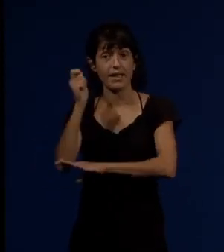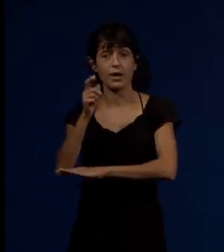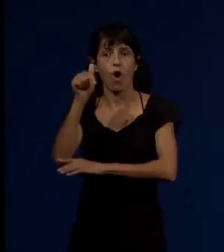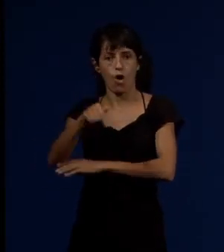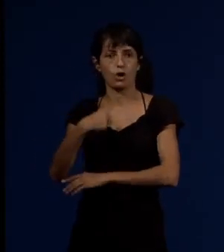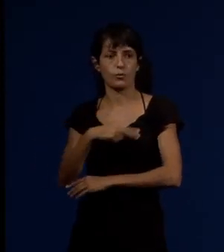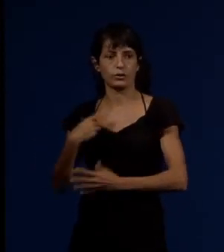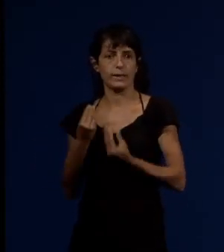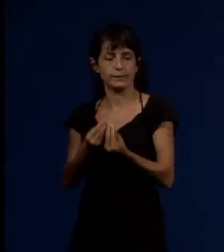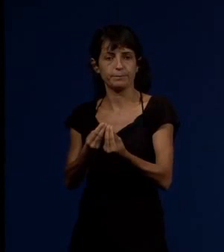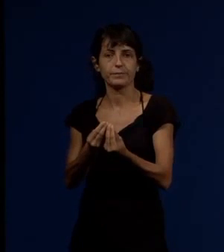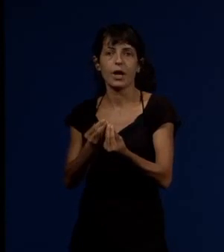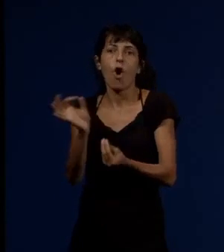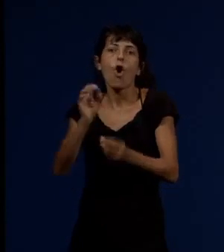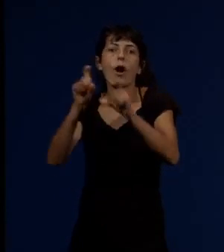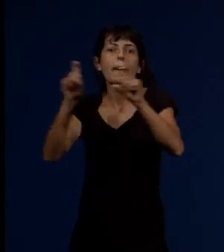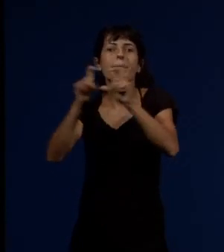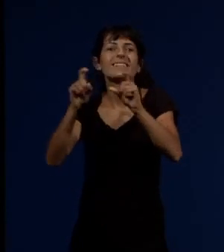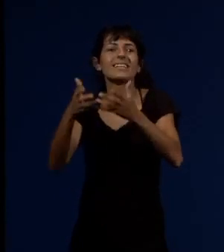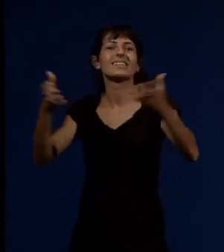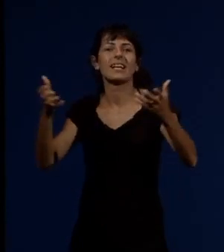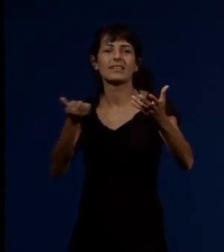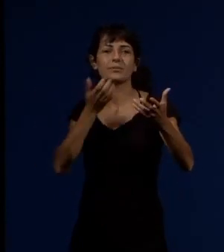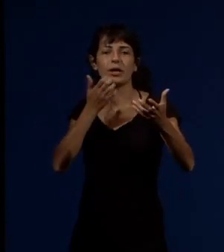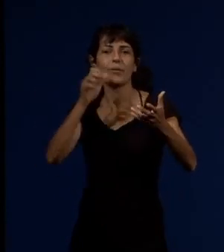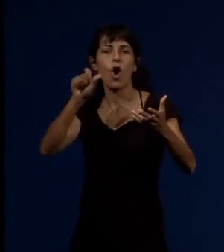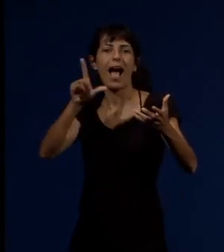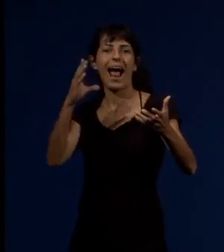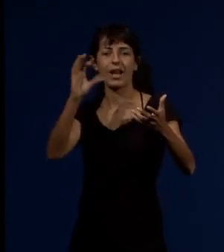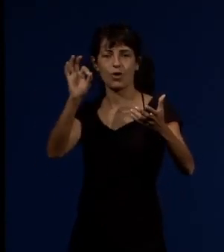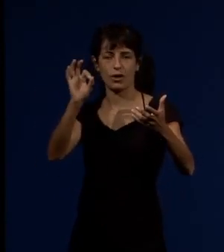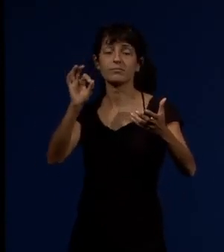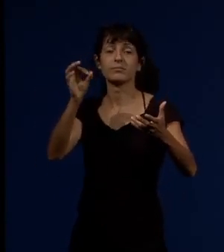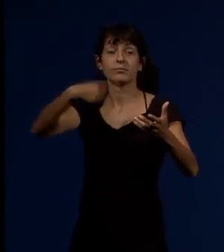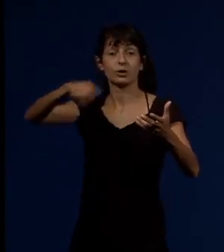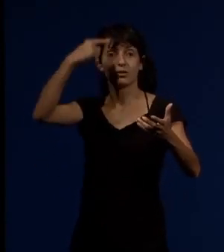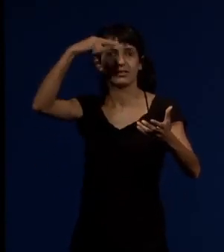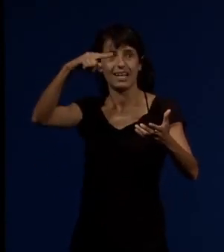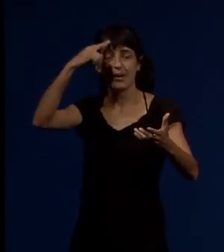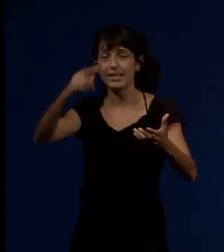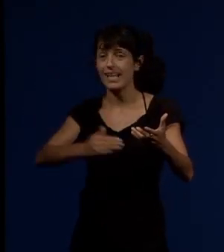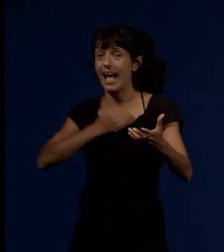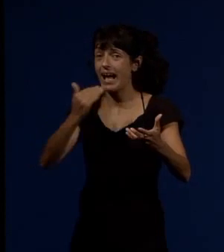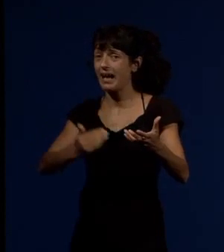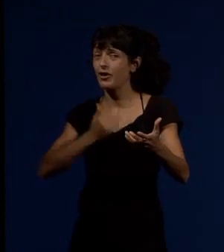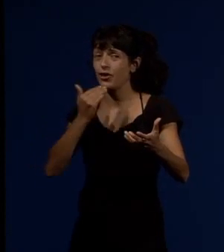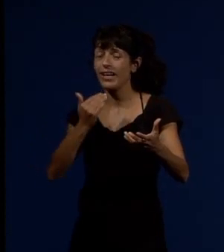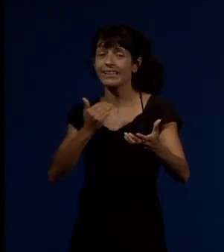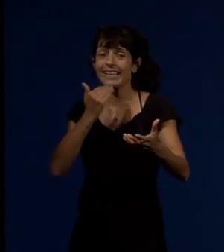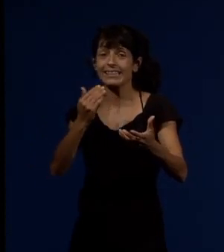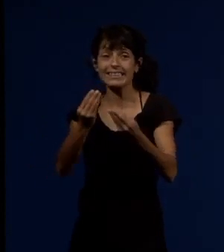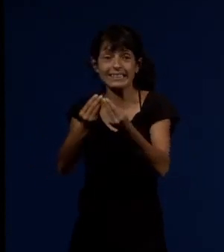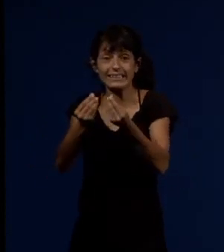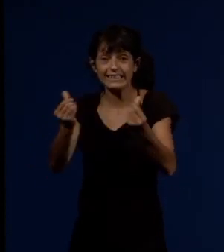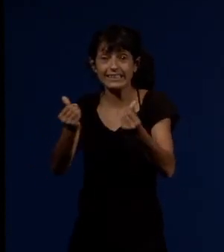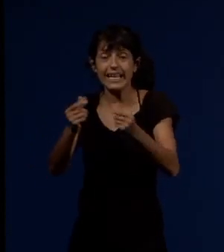e, por suposto, grandes empresas, como é o caso da Alcoa, que, como ben sabedes, están a piques de desaparecer